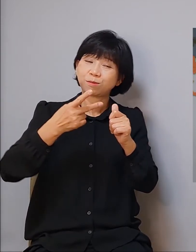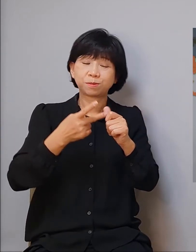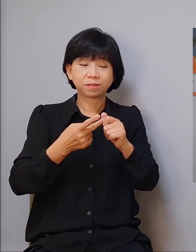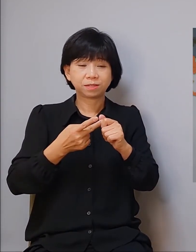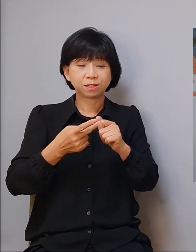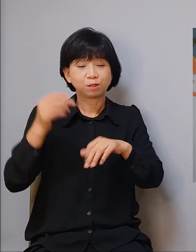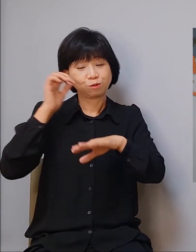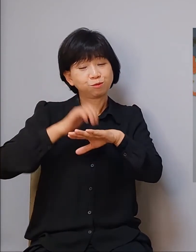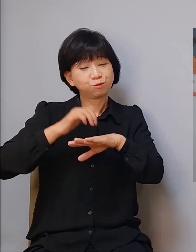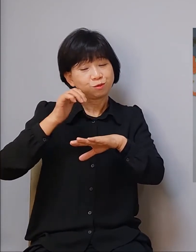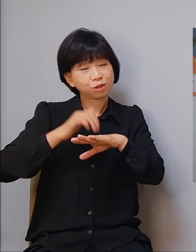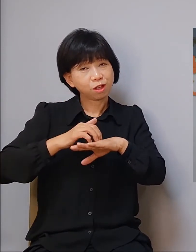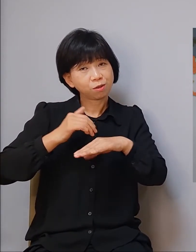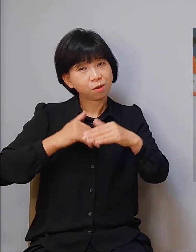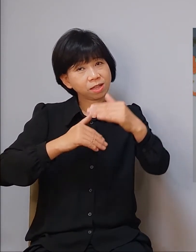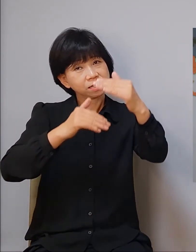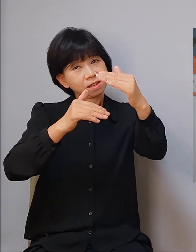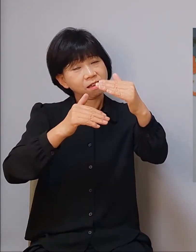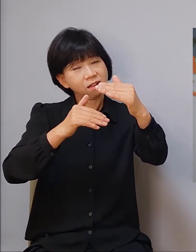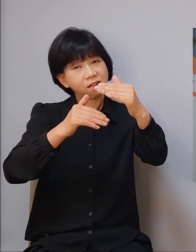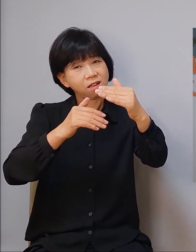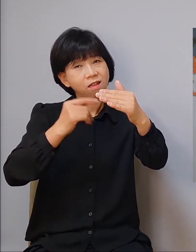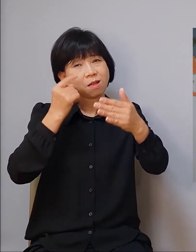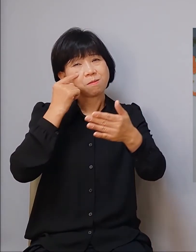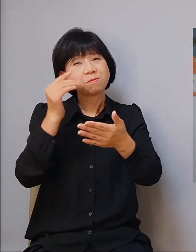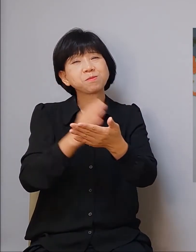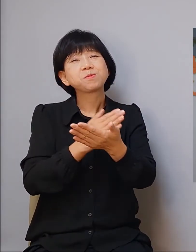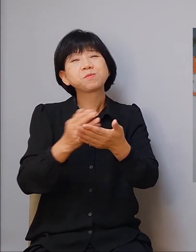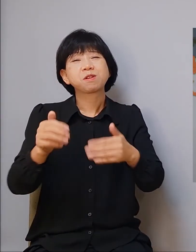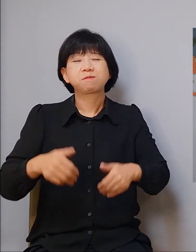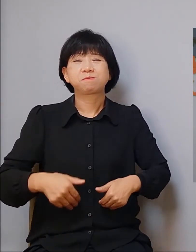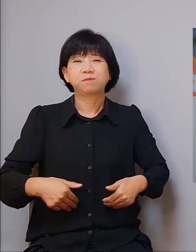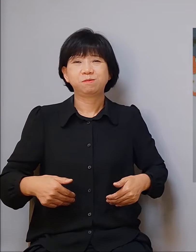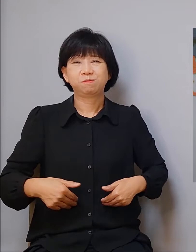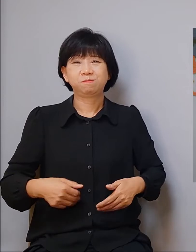과정인지 잘 분별하셔야 합니다.